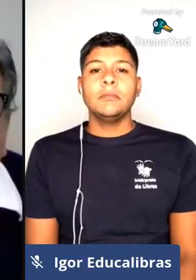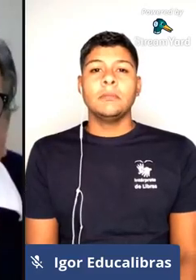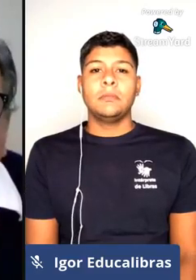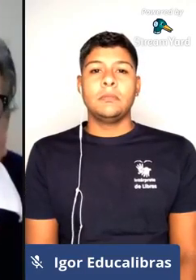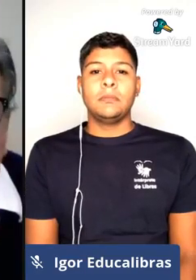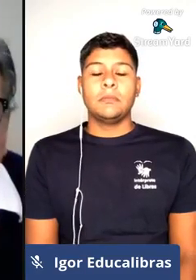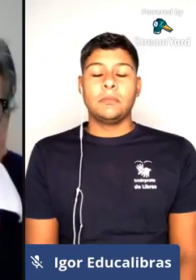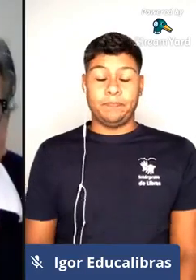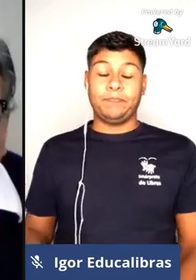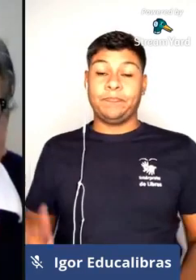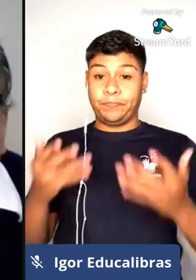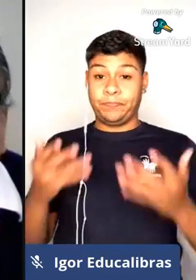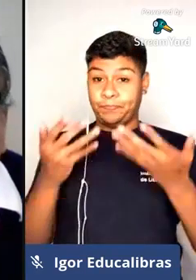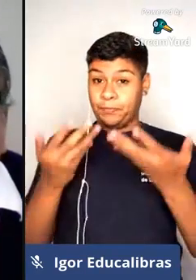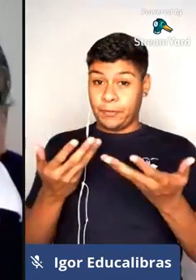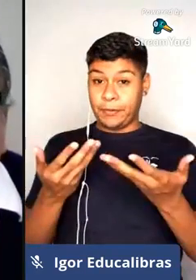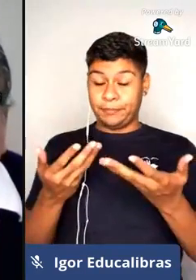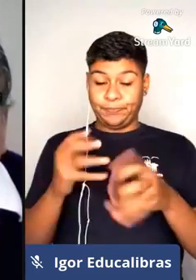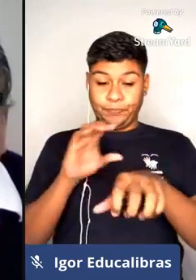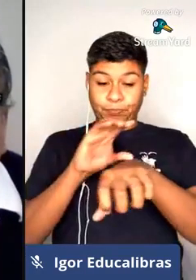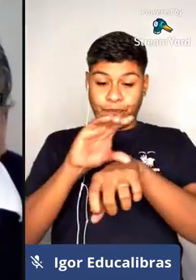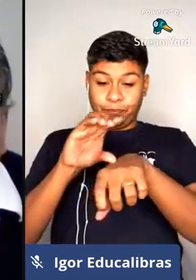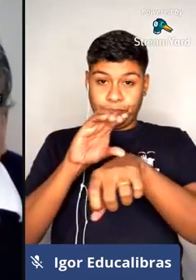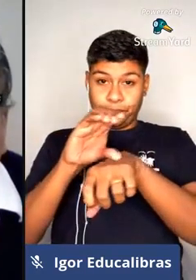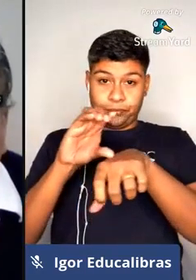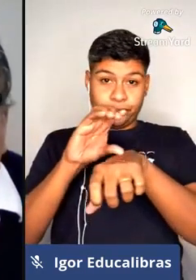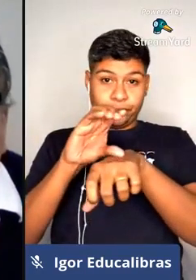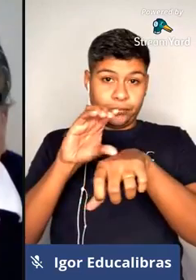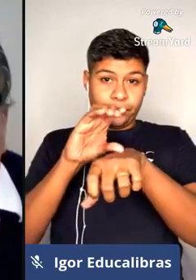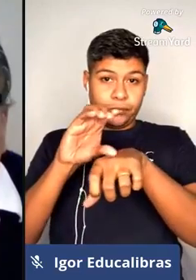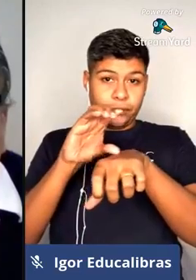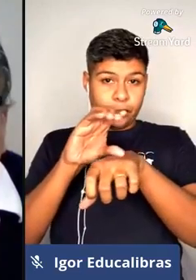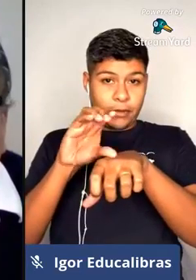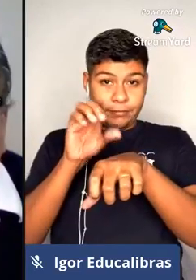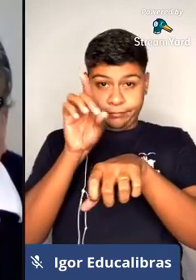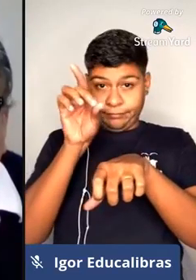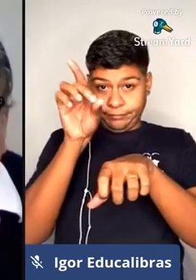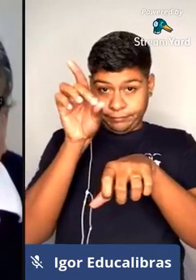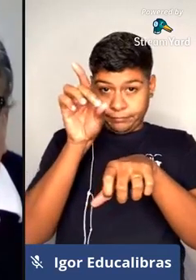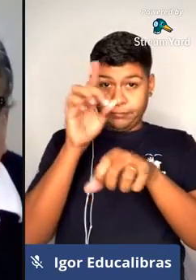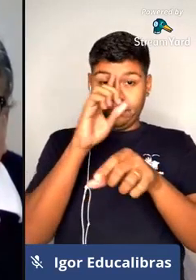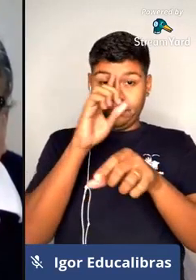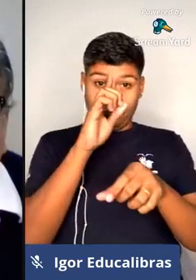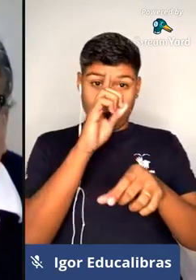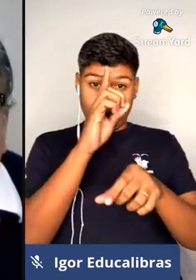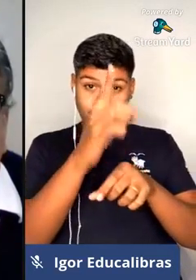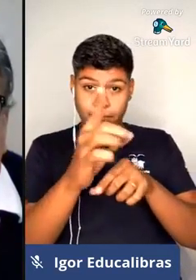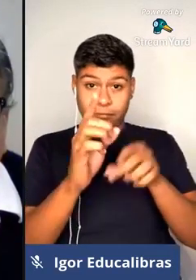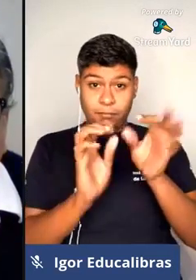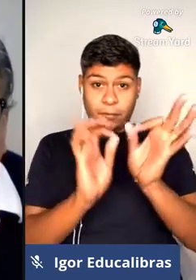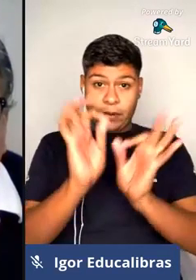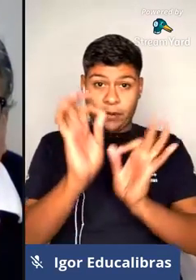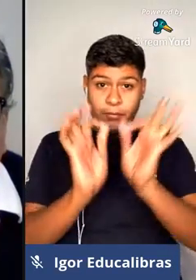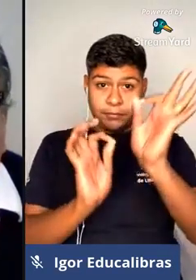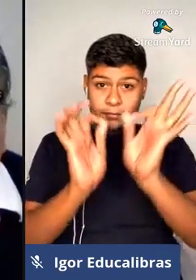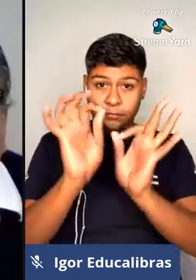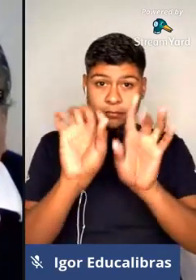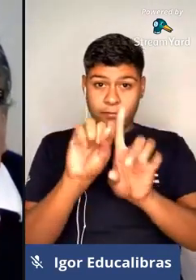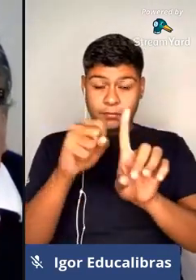A nossa Constituição, quando lá nos dispositivos de organizações